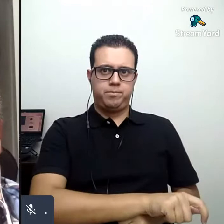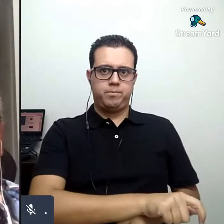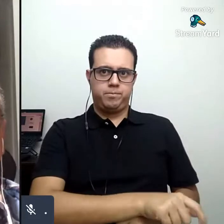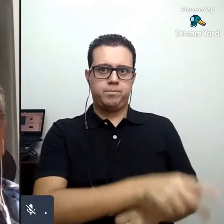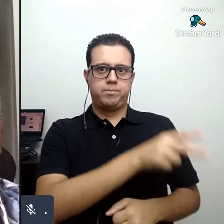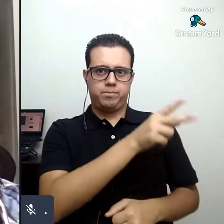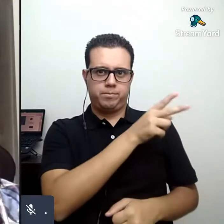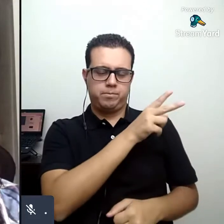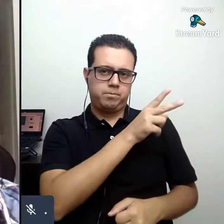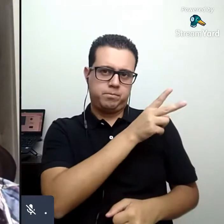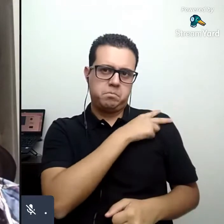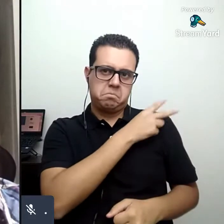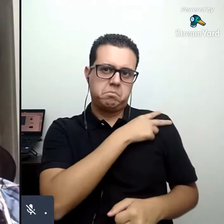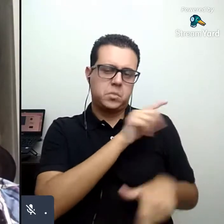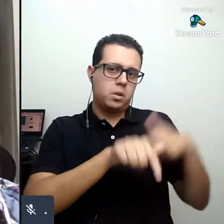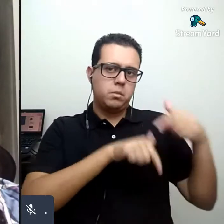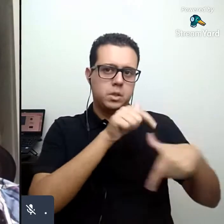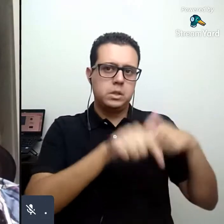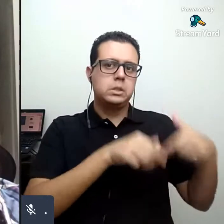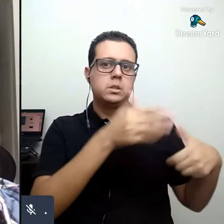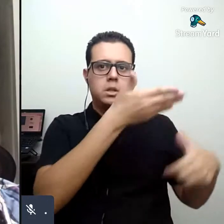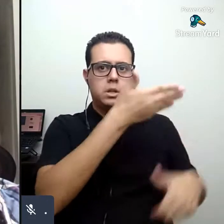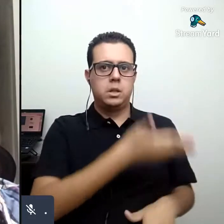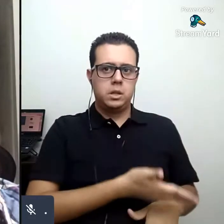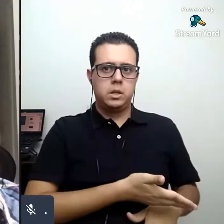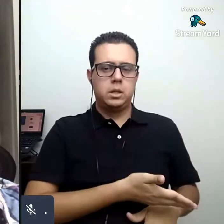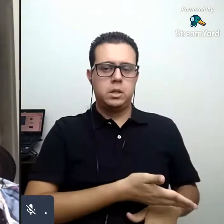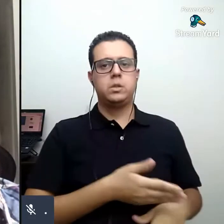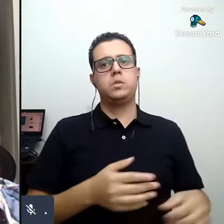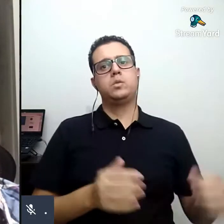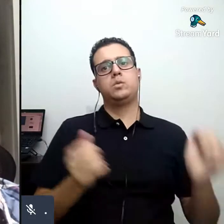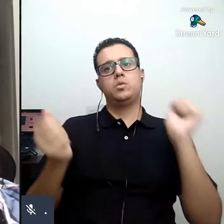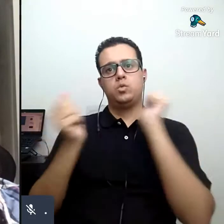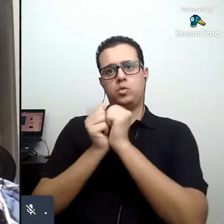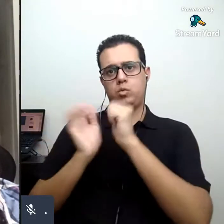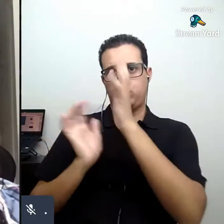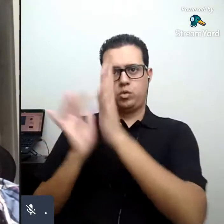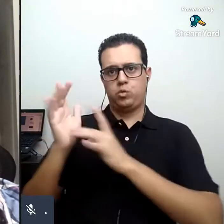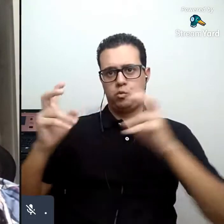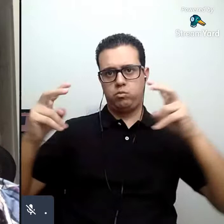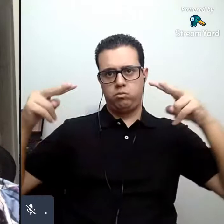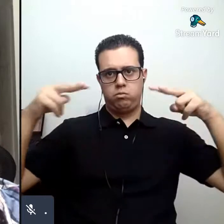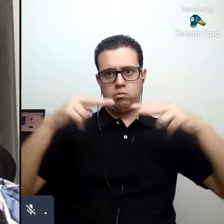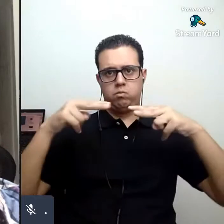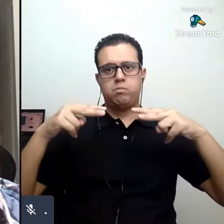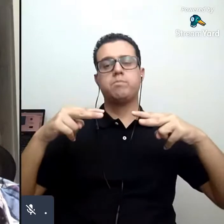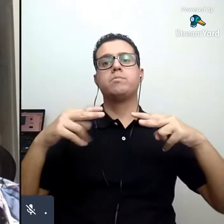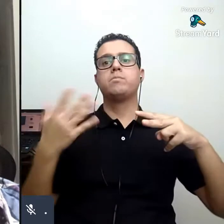de Jesus e ele vai ter uma percepção de cura,